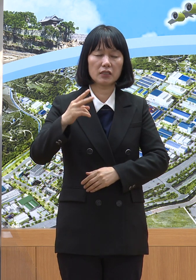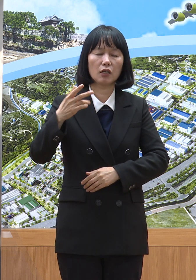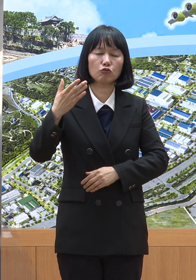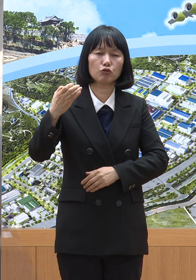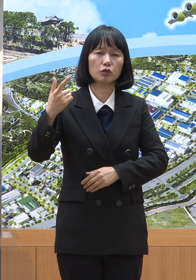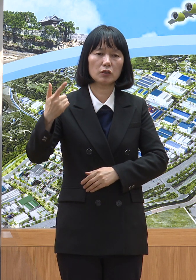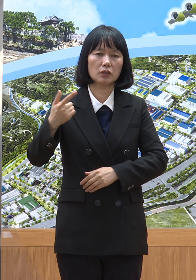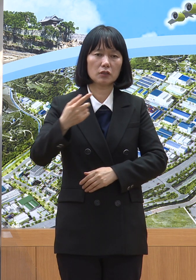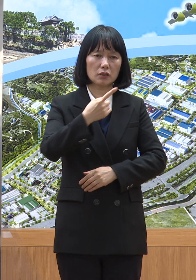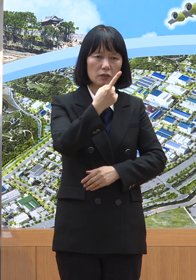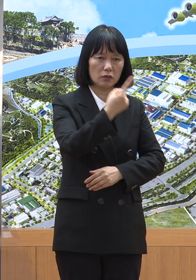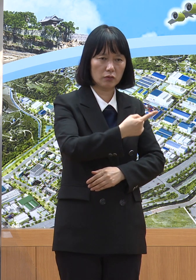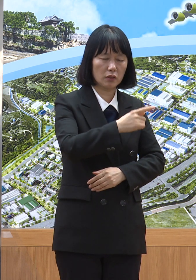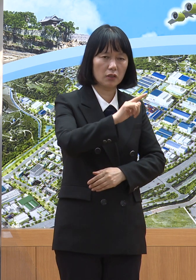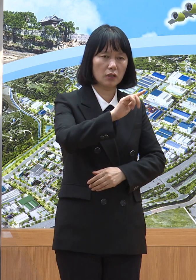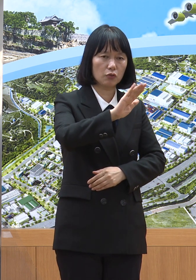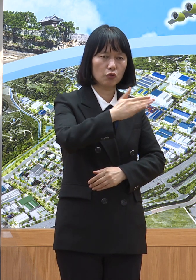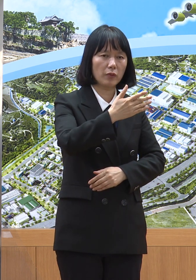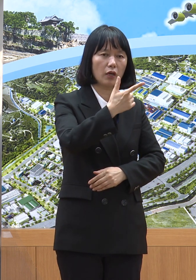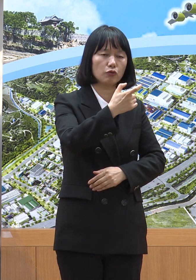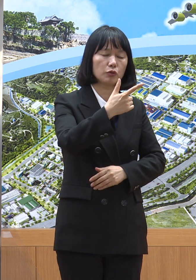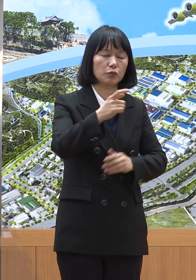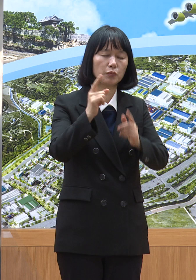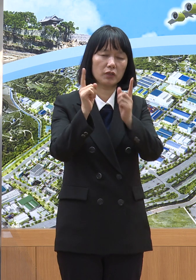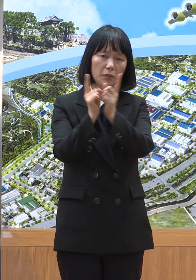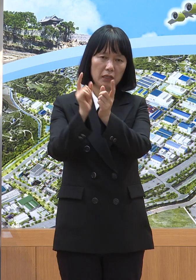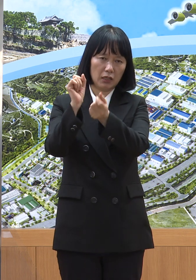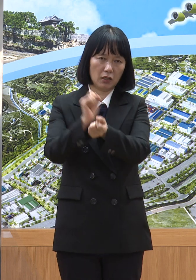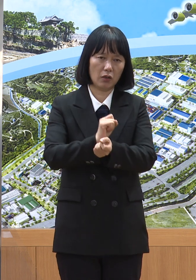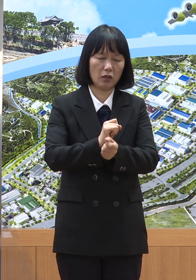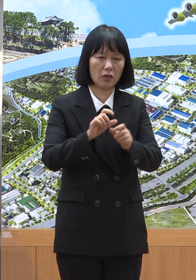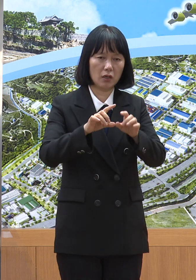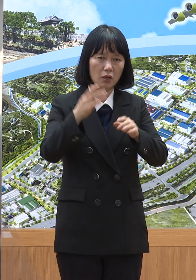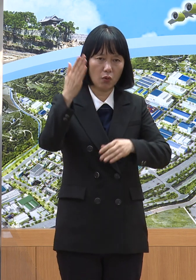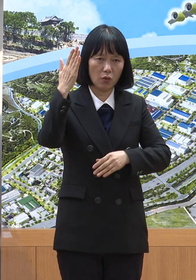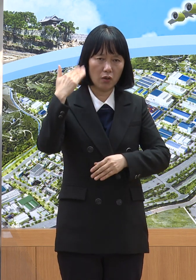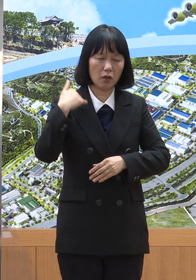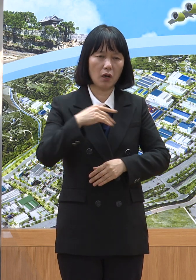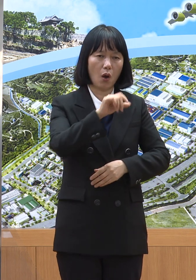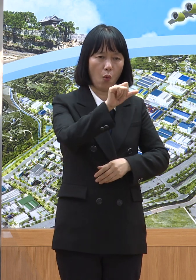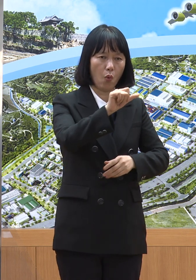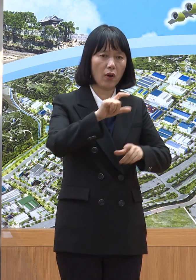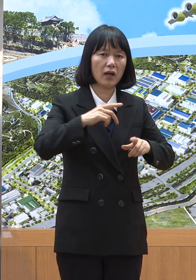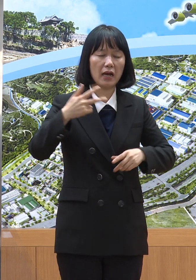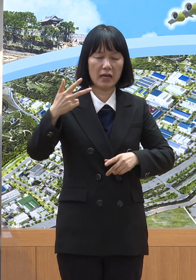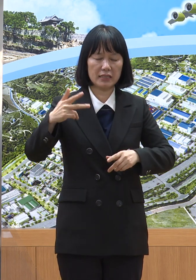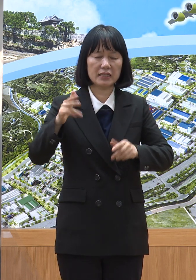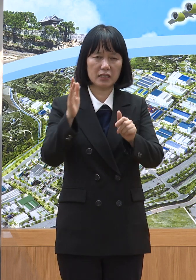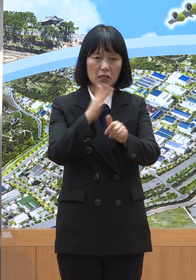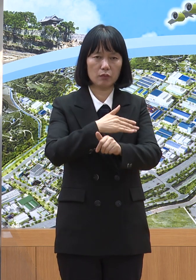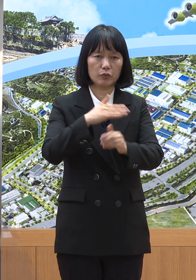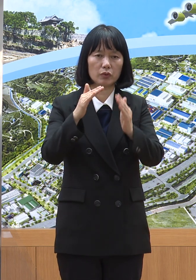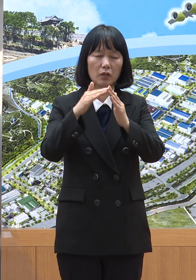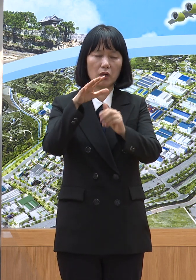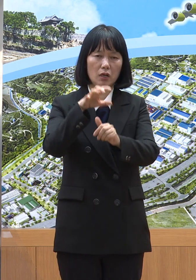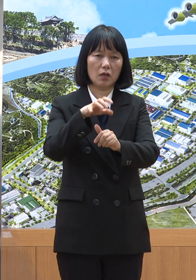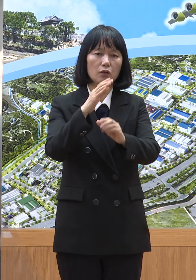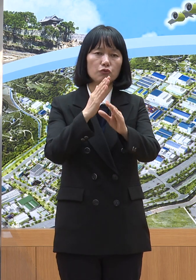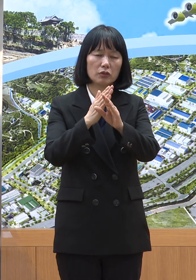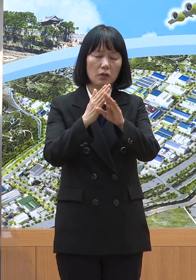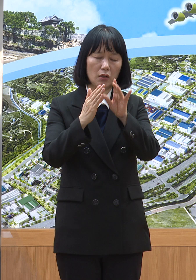확진자는 1966번의 접촉자로 각각 지난 5일과 7일부터 자가격리